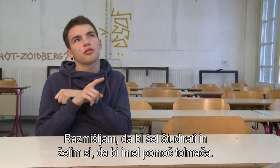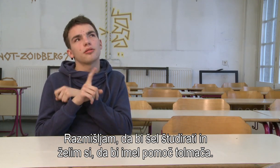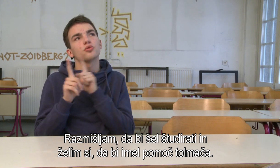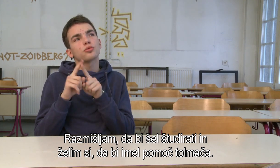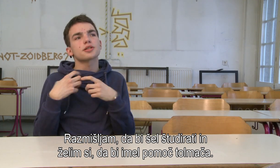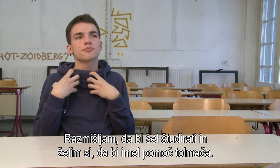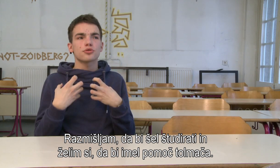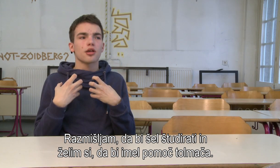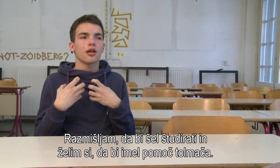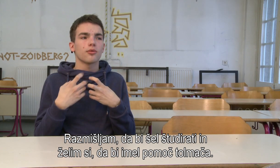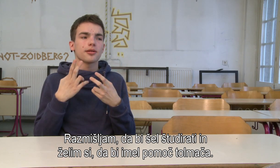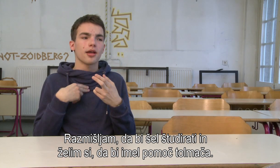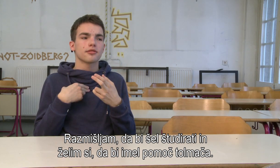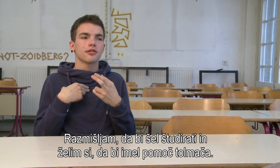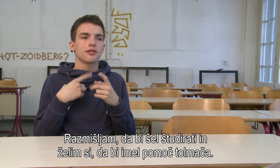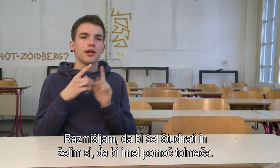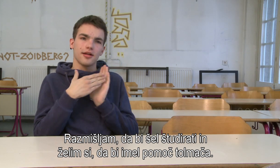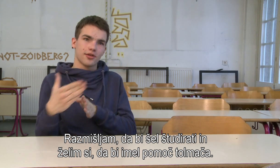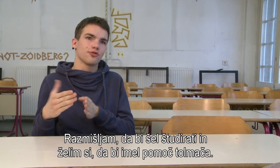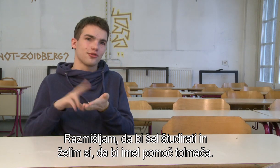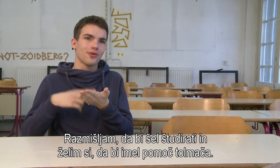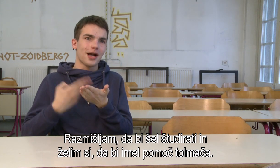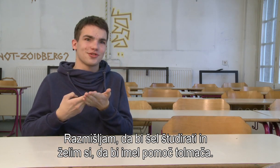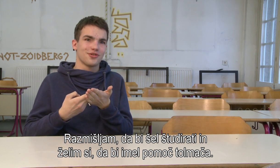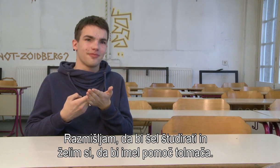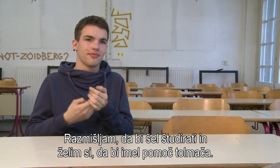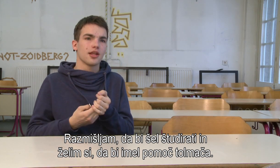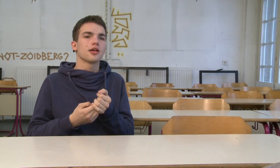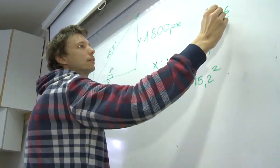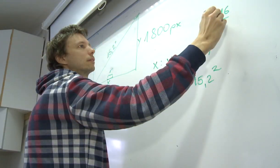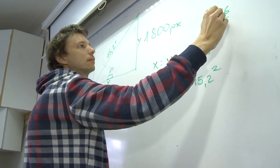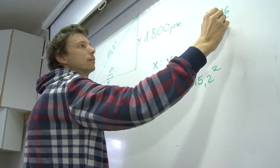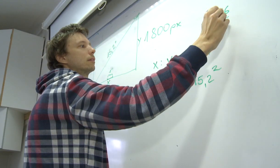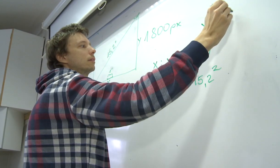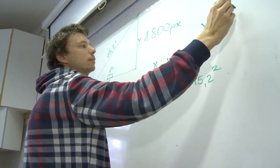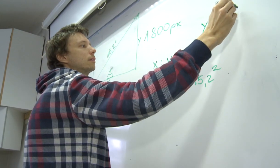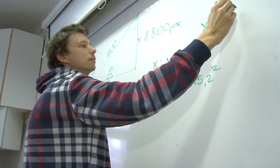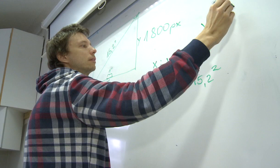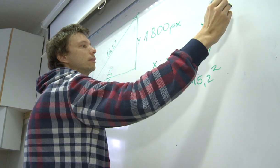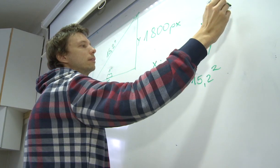In tudi sem želel imeti resno tolmača.